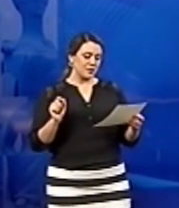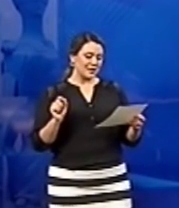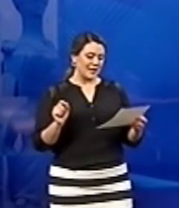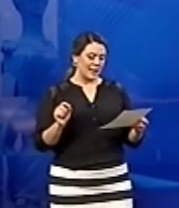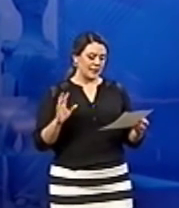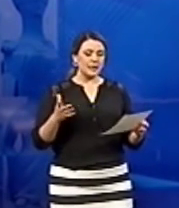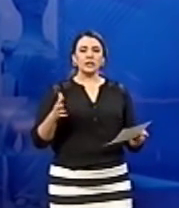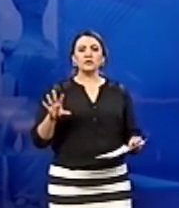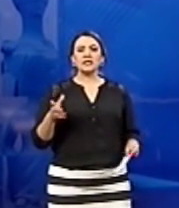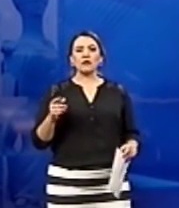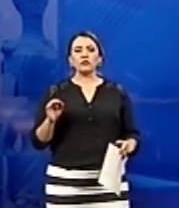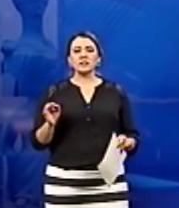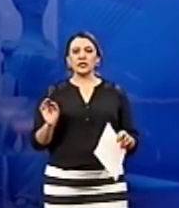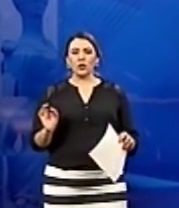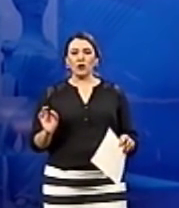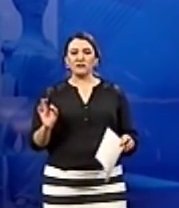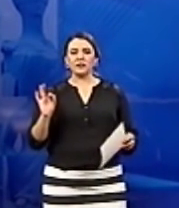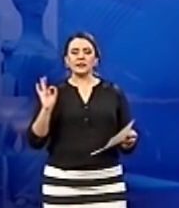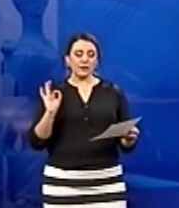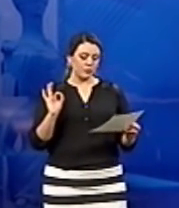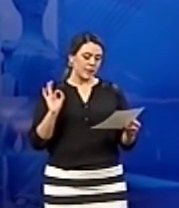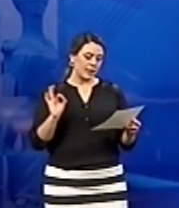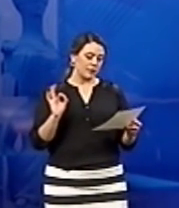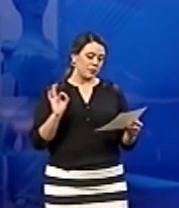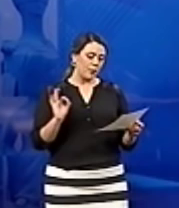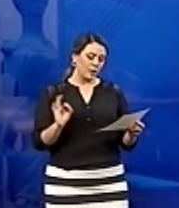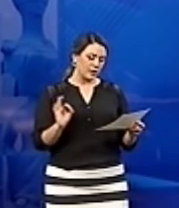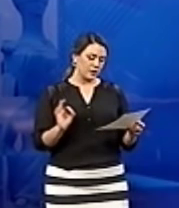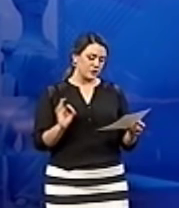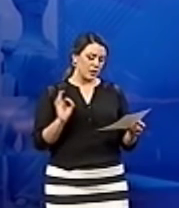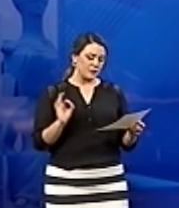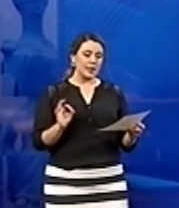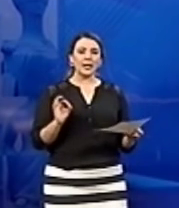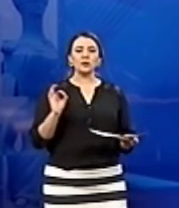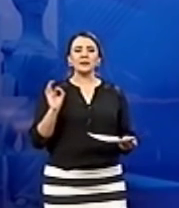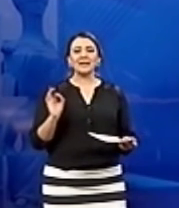última década ali do século XIX, teve um decreto importante, que é o decreto